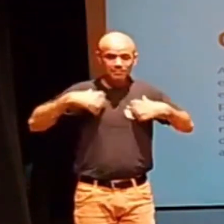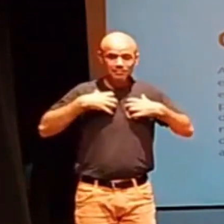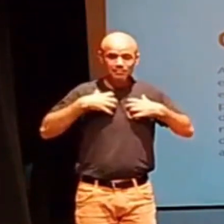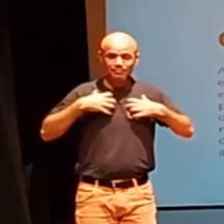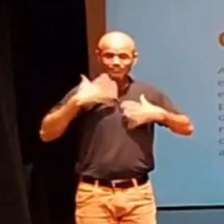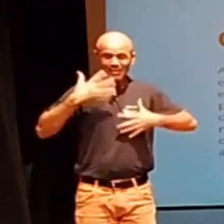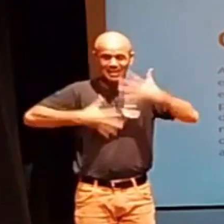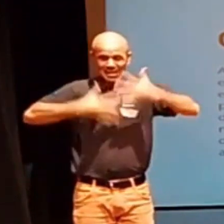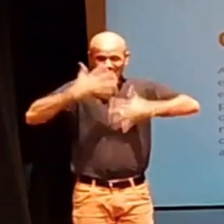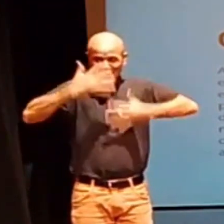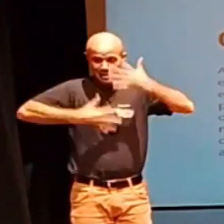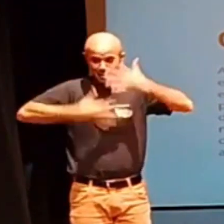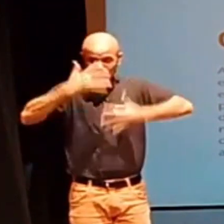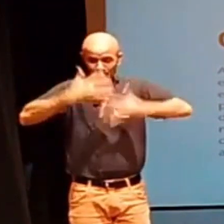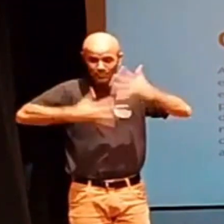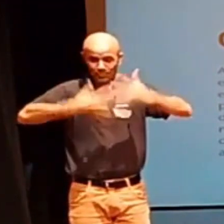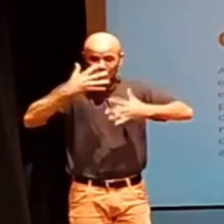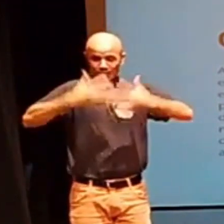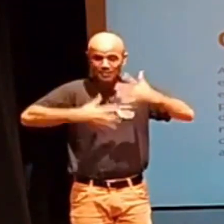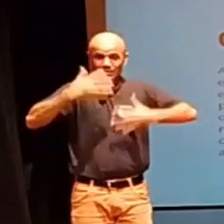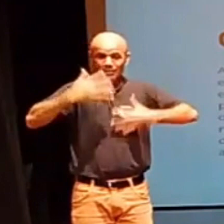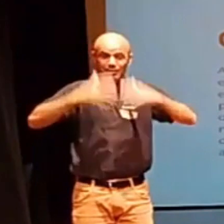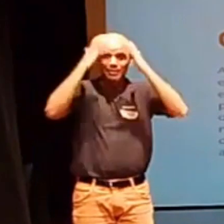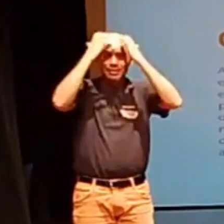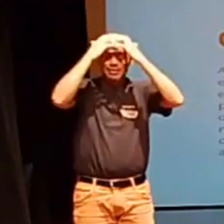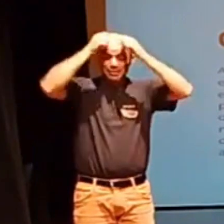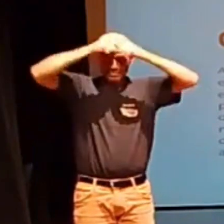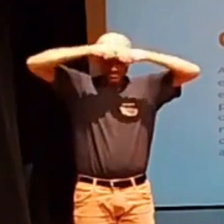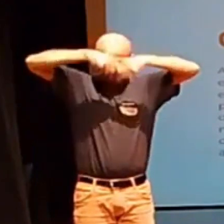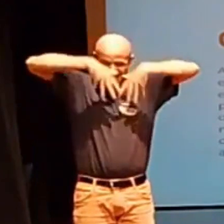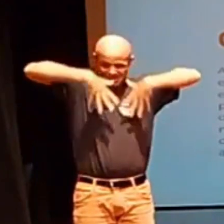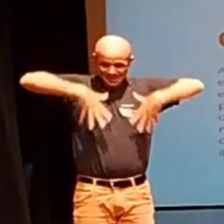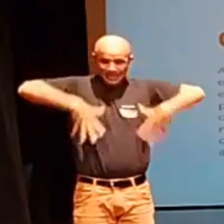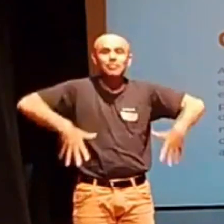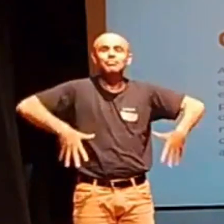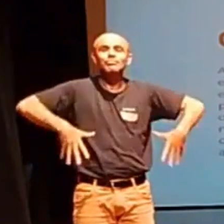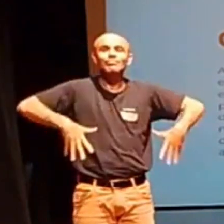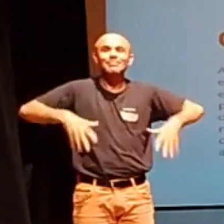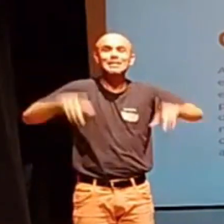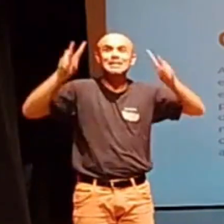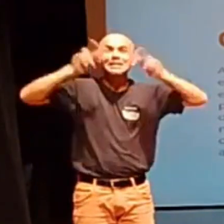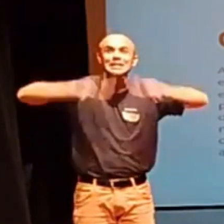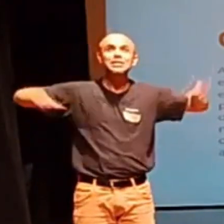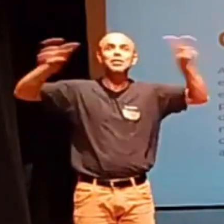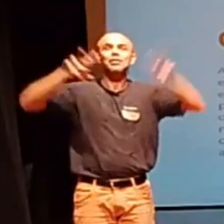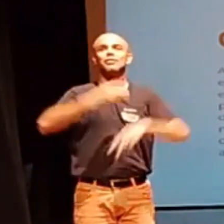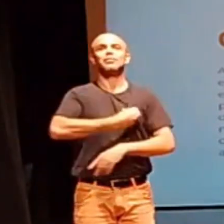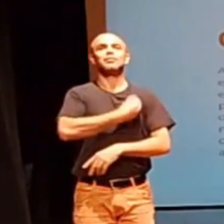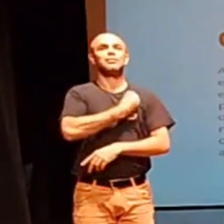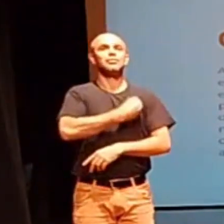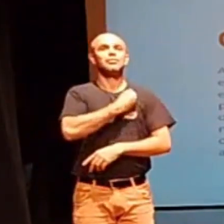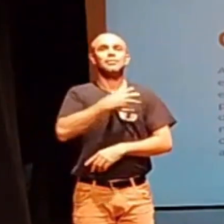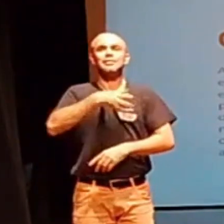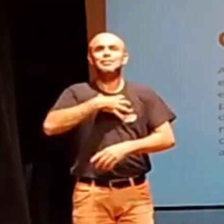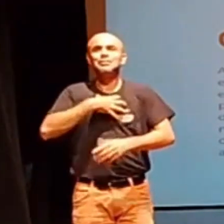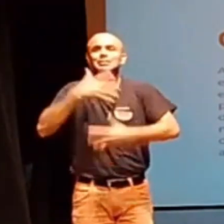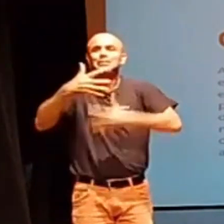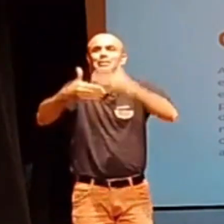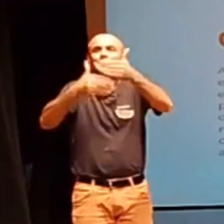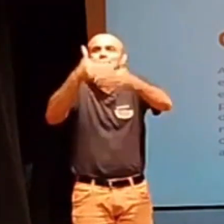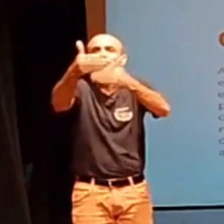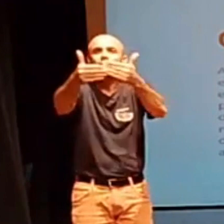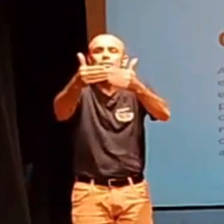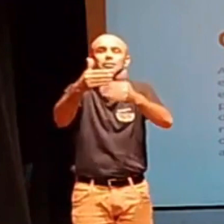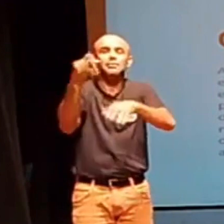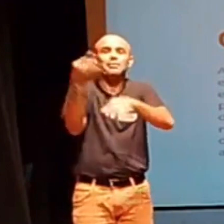de alguma forma o nosso sistema nervoso e a forma como a gente vê a vida e vive a vida, que persiste ou